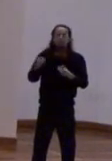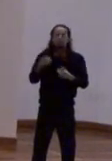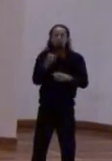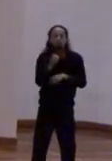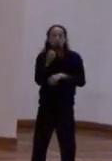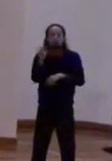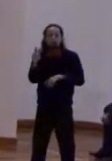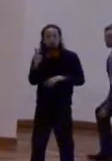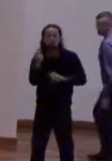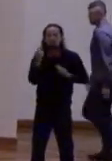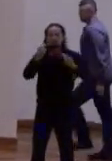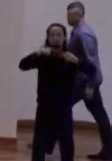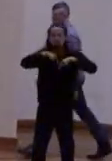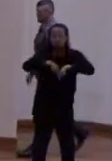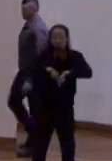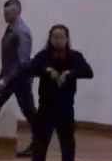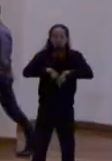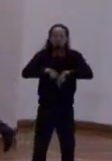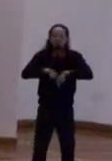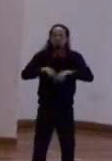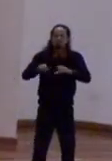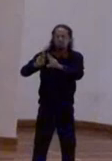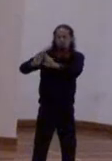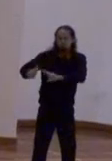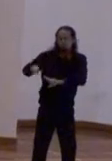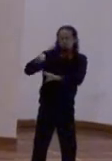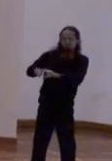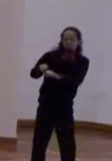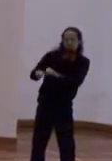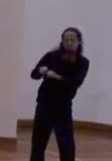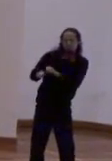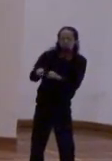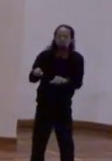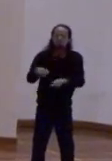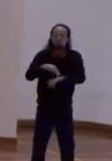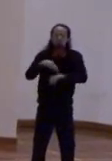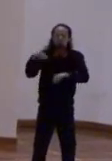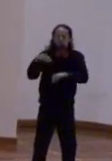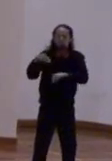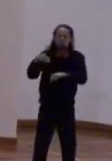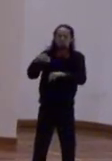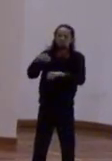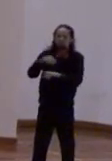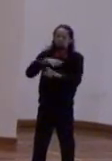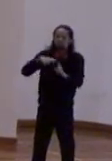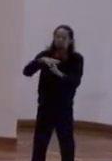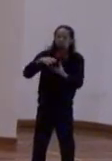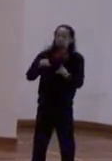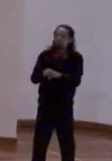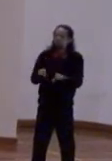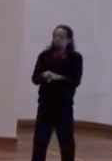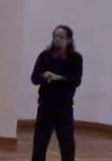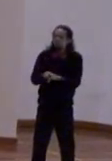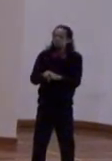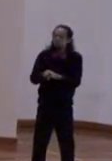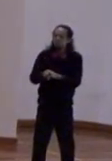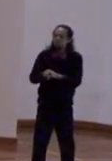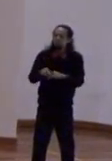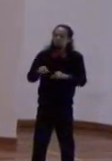pela UFSC mestre em musicologia e licenciada em música pela UDESC e é professor